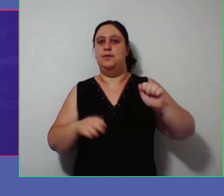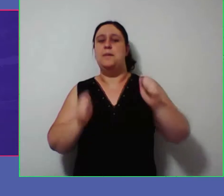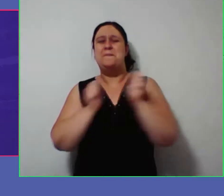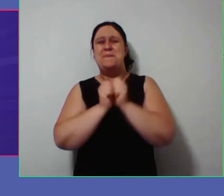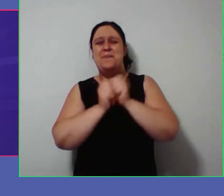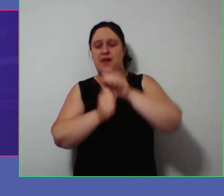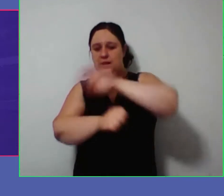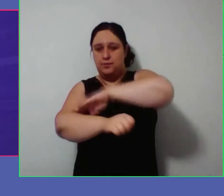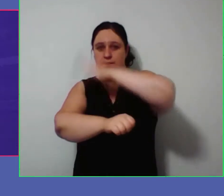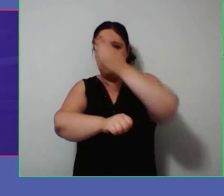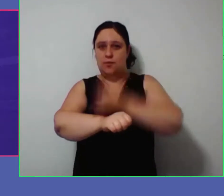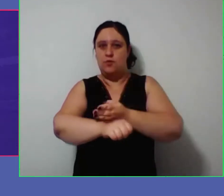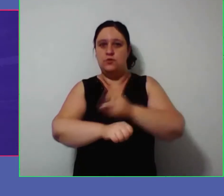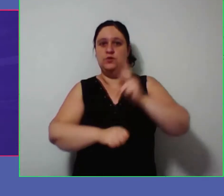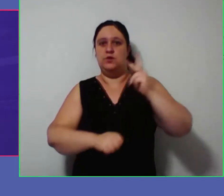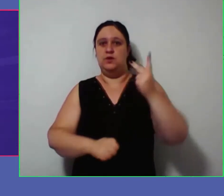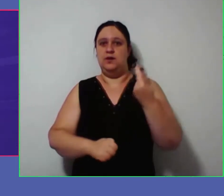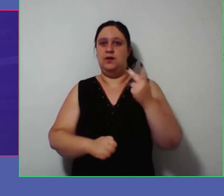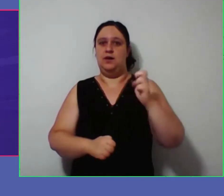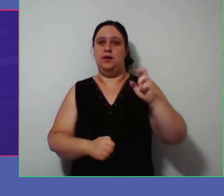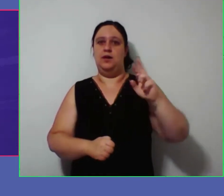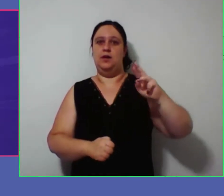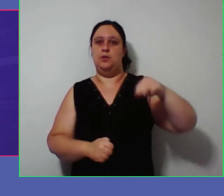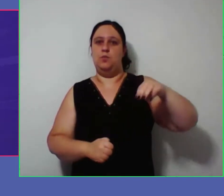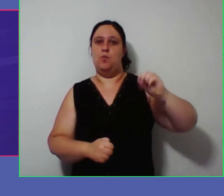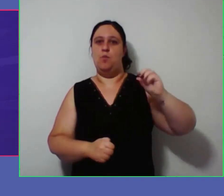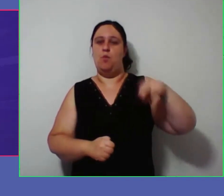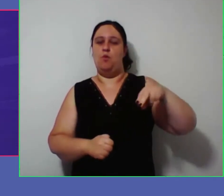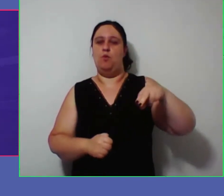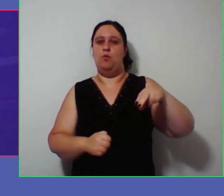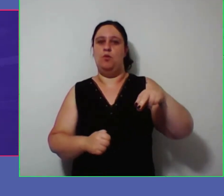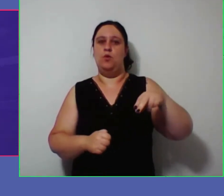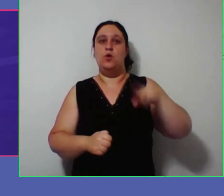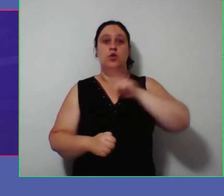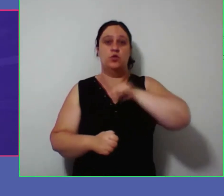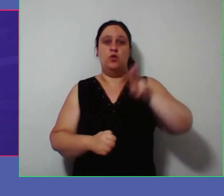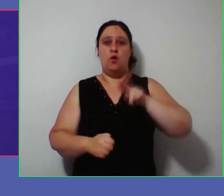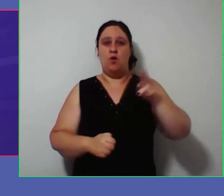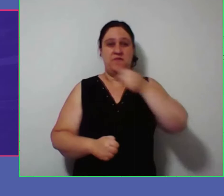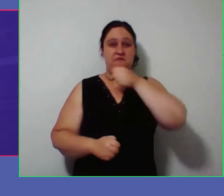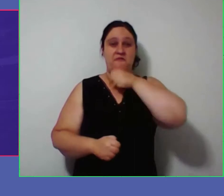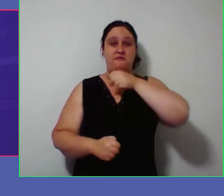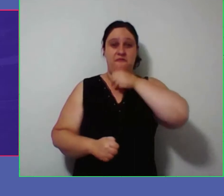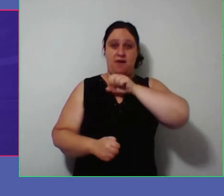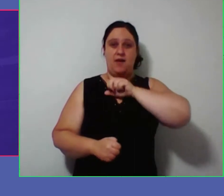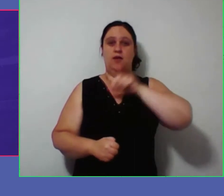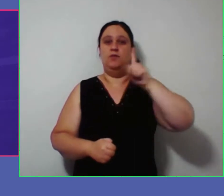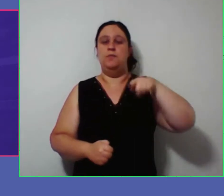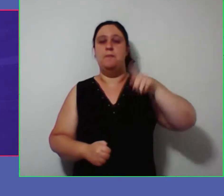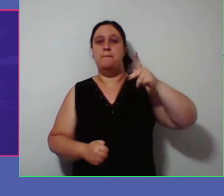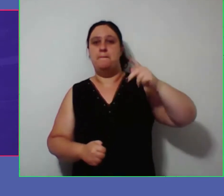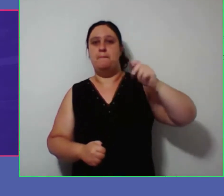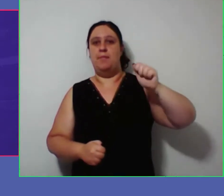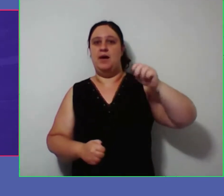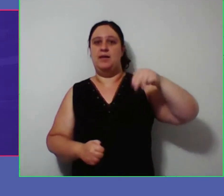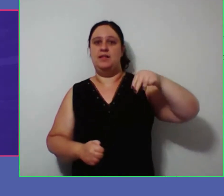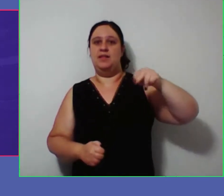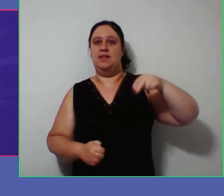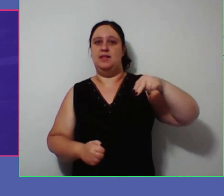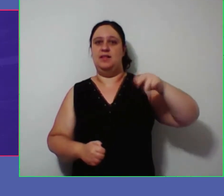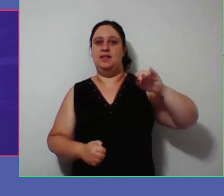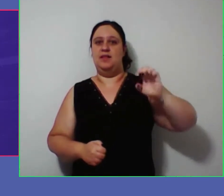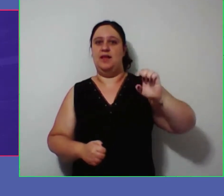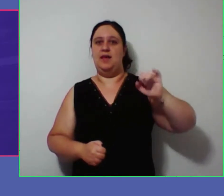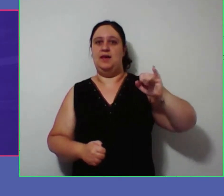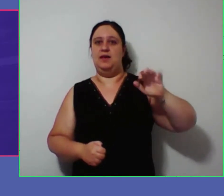antigo era Panéias, em homenagem ao deus grego Pan. O filho de Herodes,